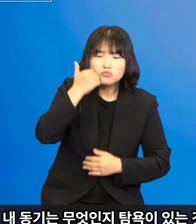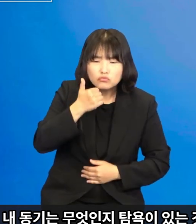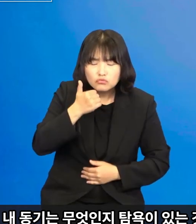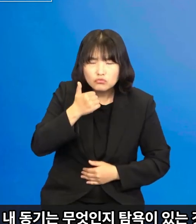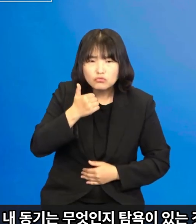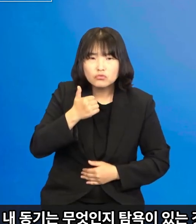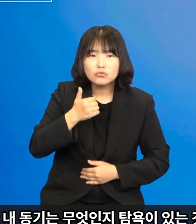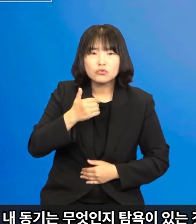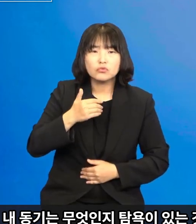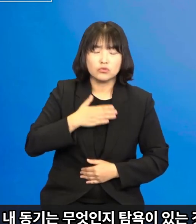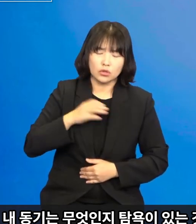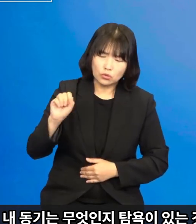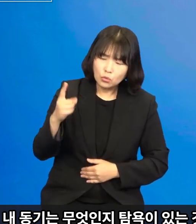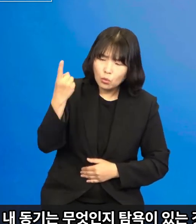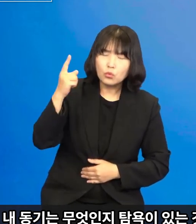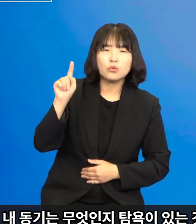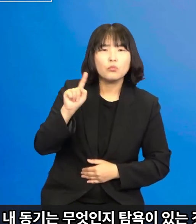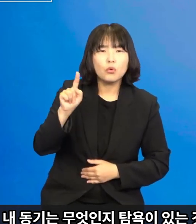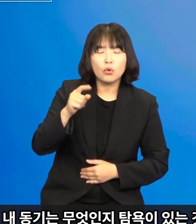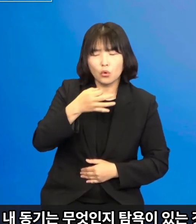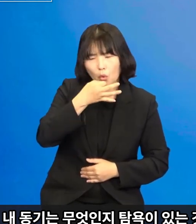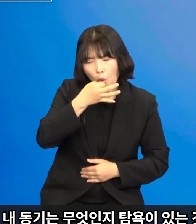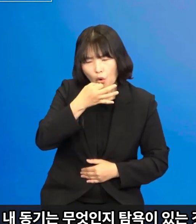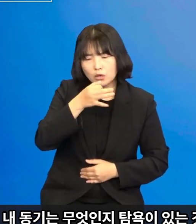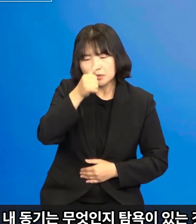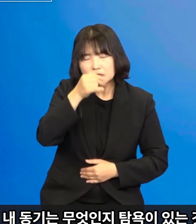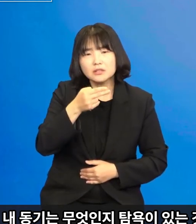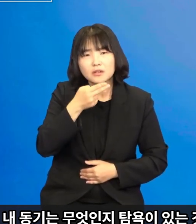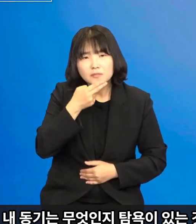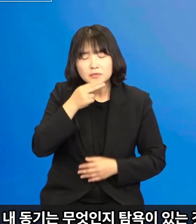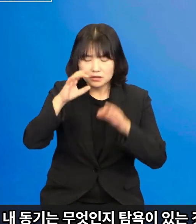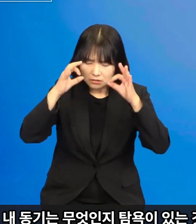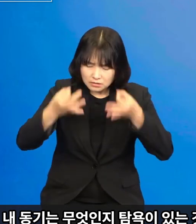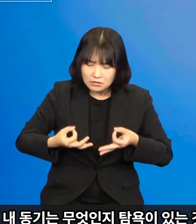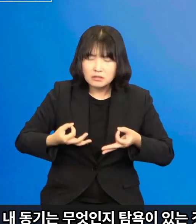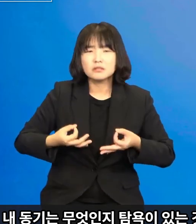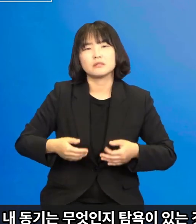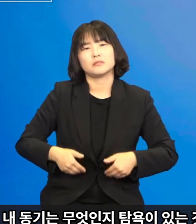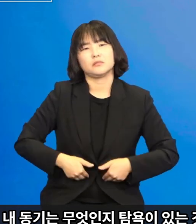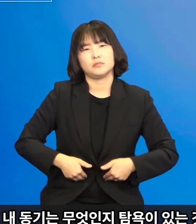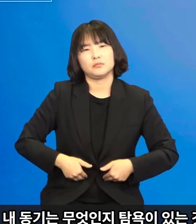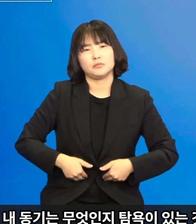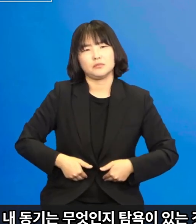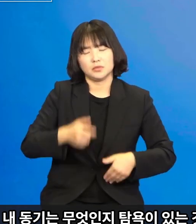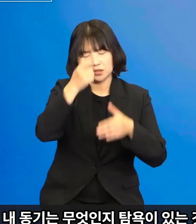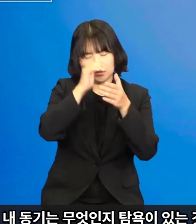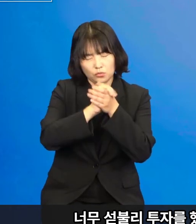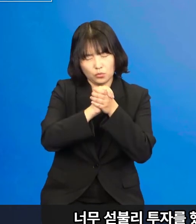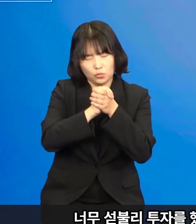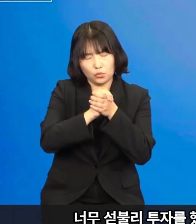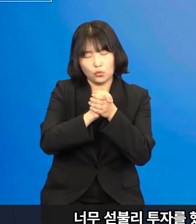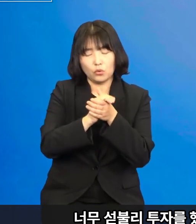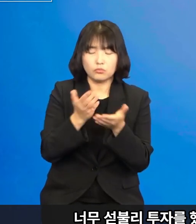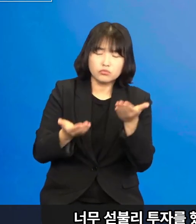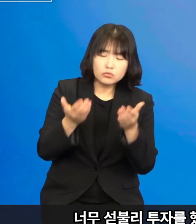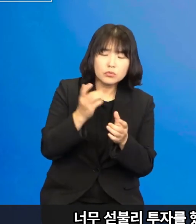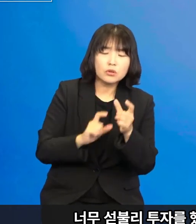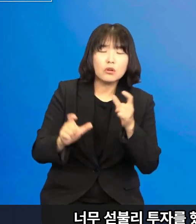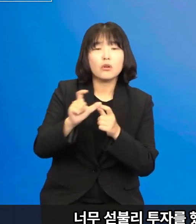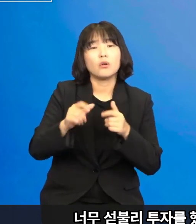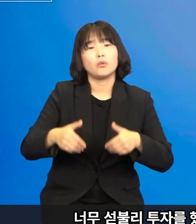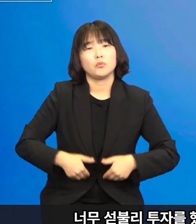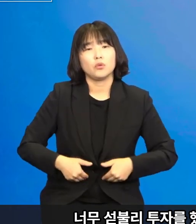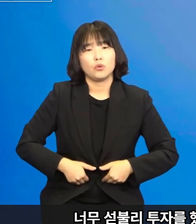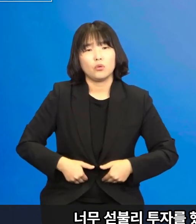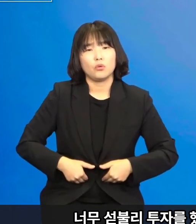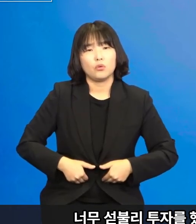내 동기는 무엇인지, 탐욕이 있는 것은 아닌지 기도하며 분별했어야 되는데요. 너무 섣불리 투자를